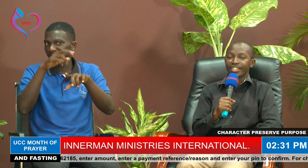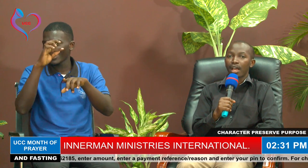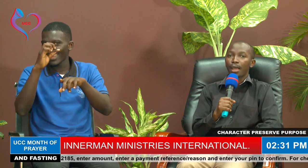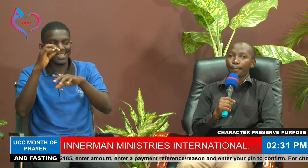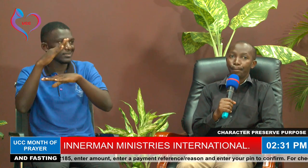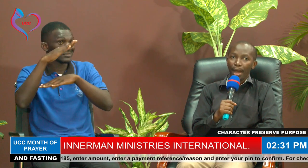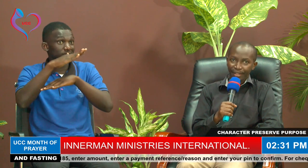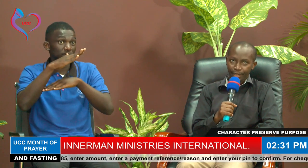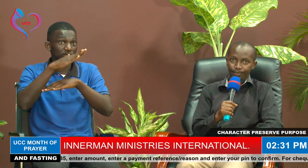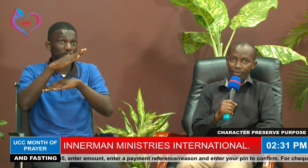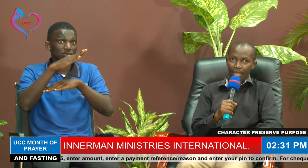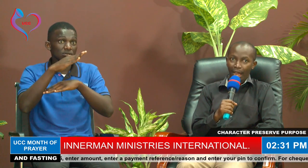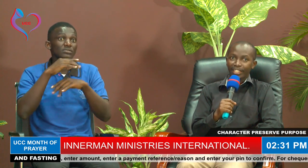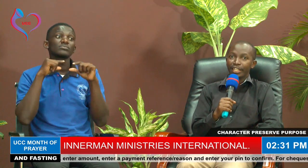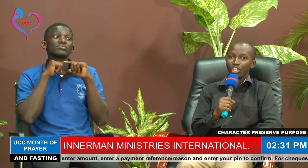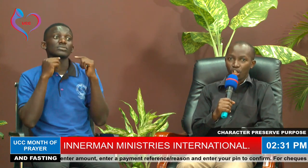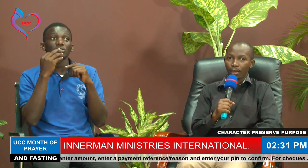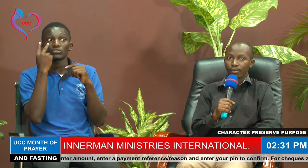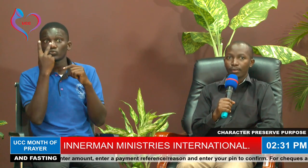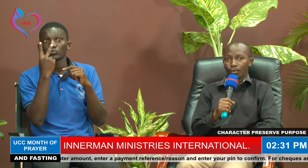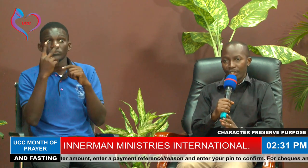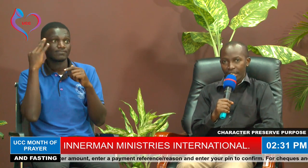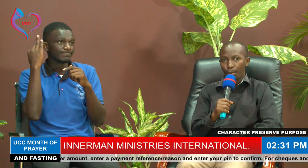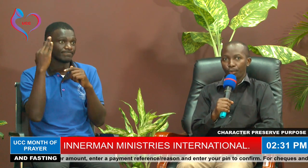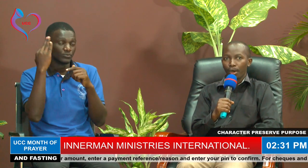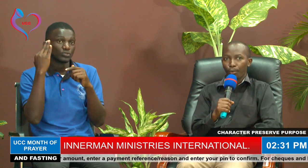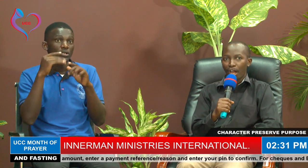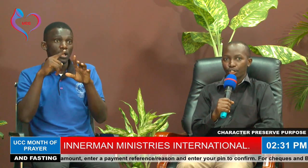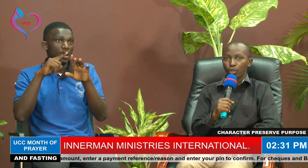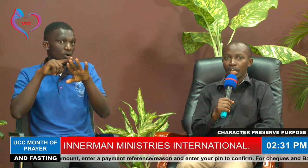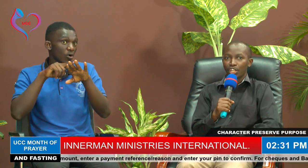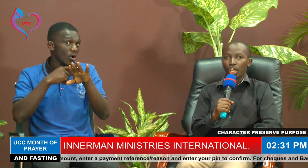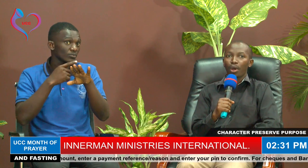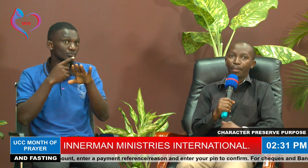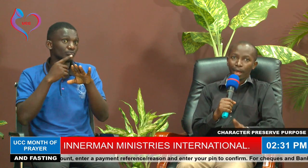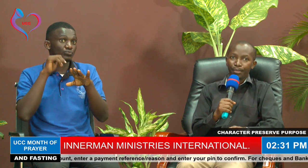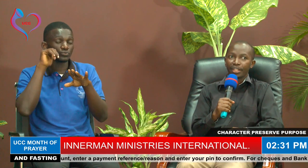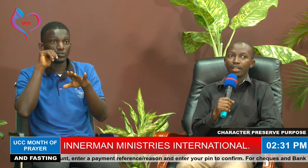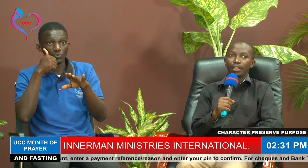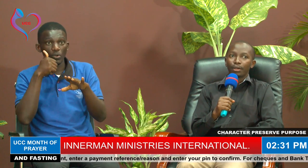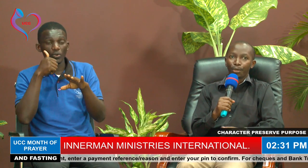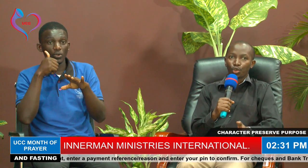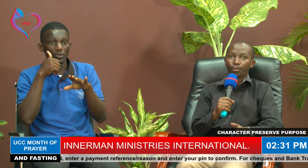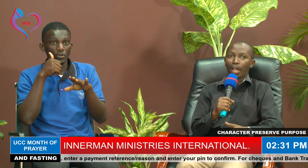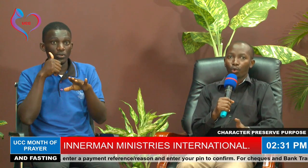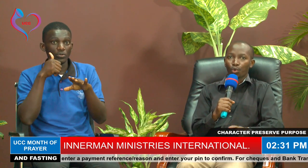weleza. Babidi. Atene incha. Kufa sawa mkaka chitundu za lanchawa mpaka biri. Bwichito mpaka kuloku